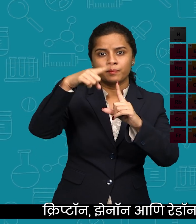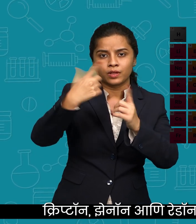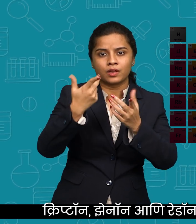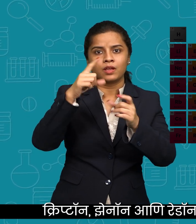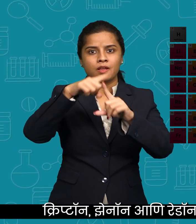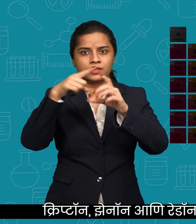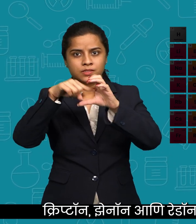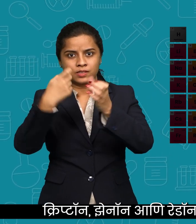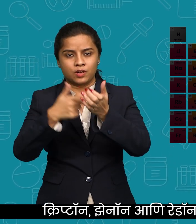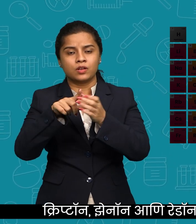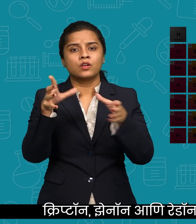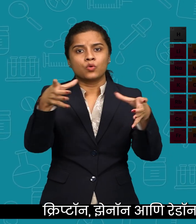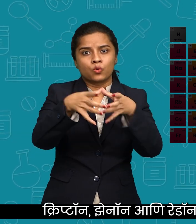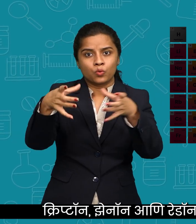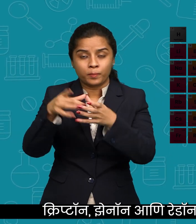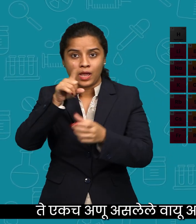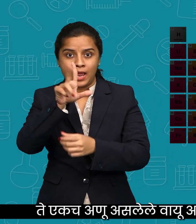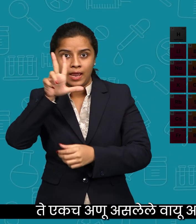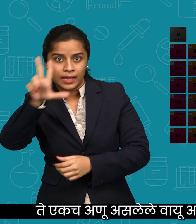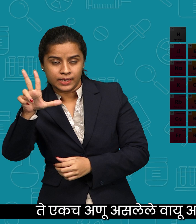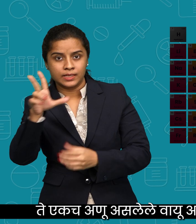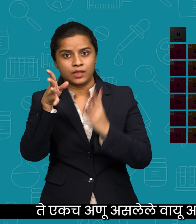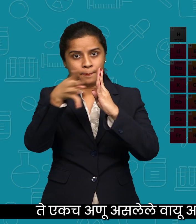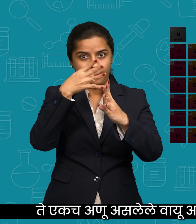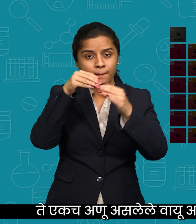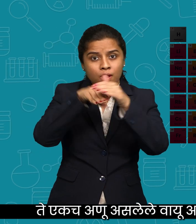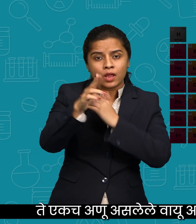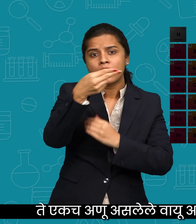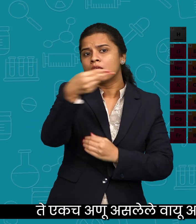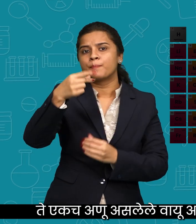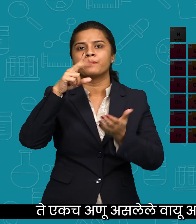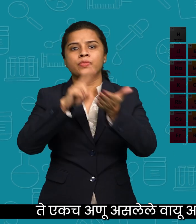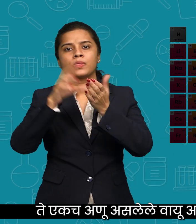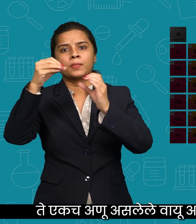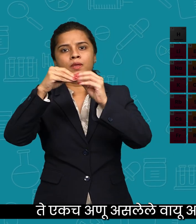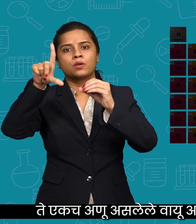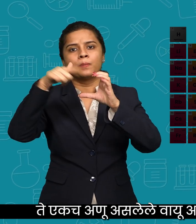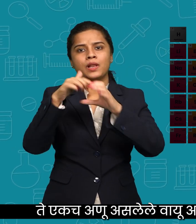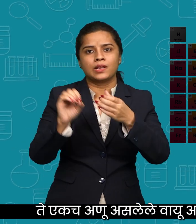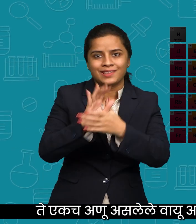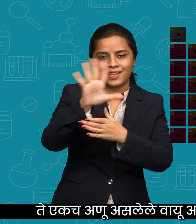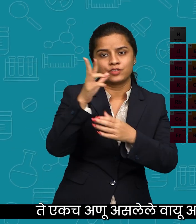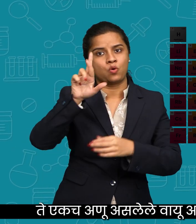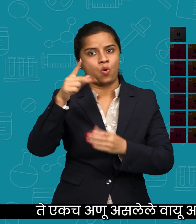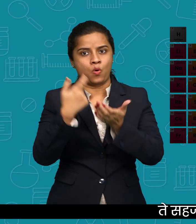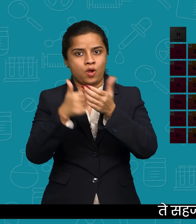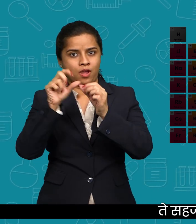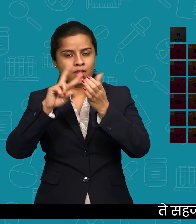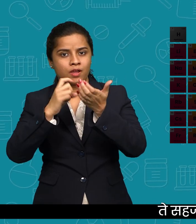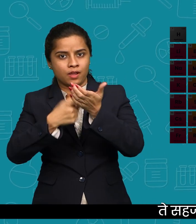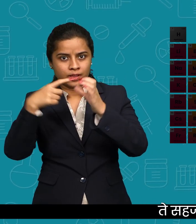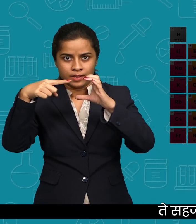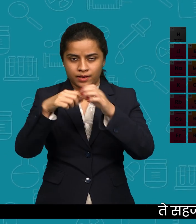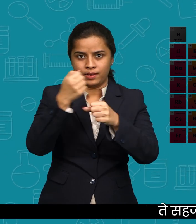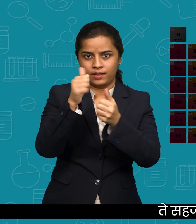नॉबल वायू किंवा दुर्मिळ वायू म्हणतात. ते एकच अणू असलेले वायू आहेत आणि त्यांच्या पूर्ण भरलेल्या उपकवचांमुळे ते